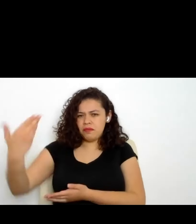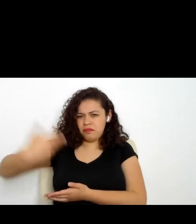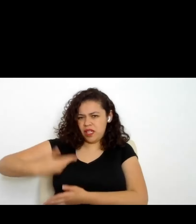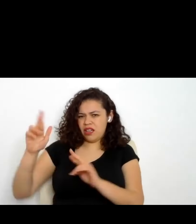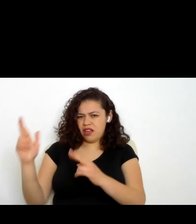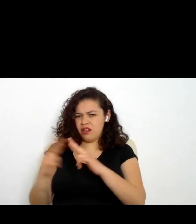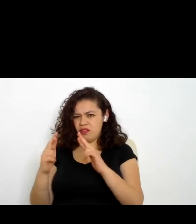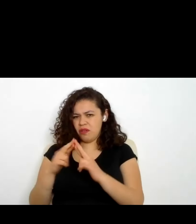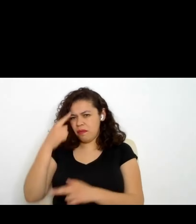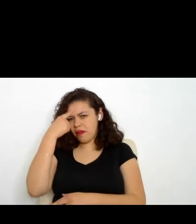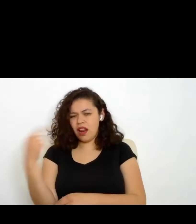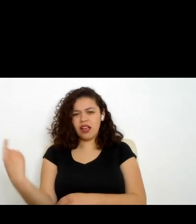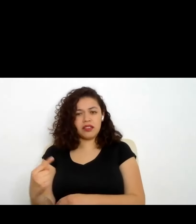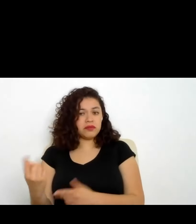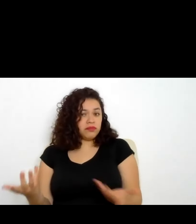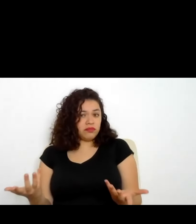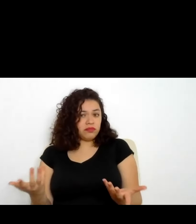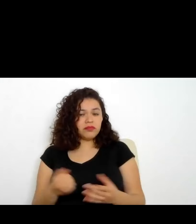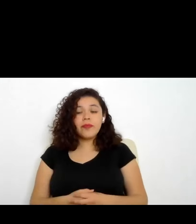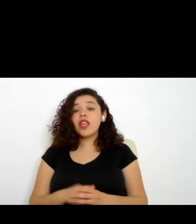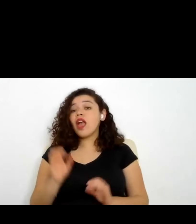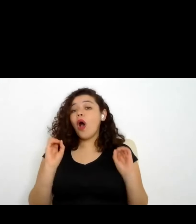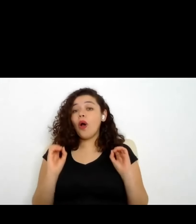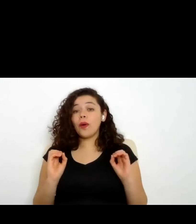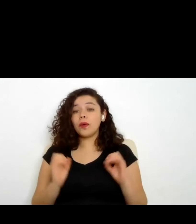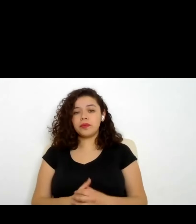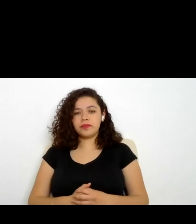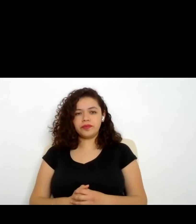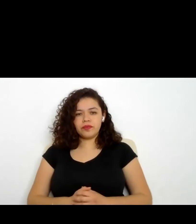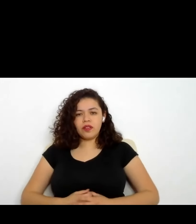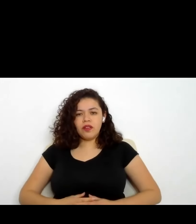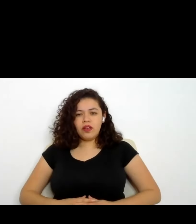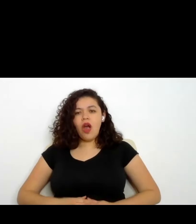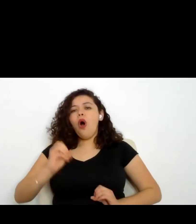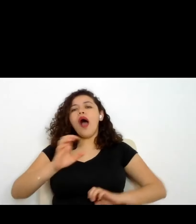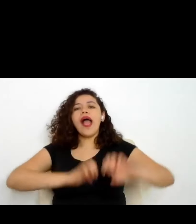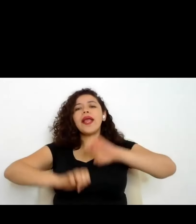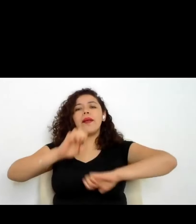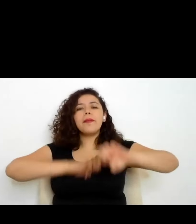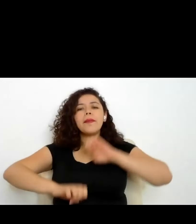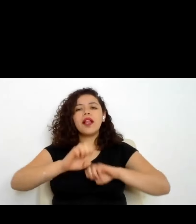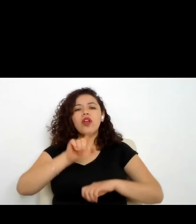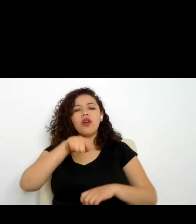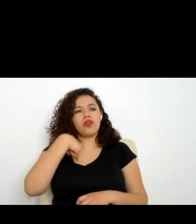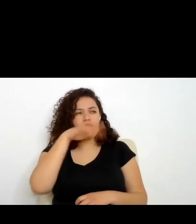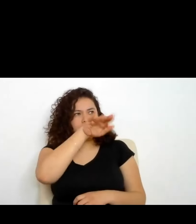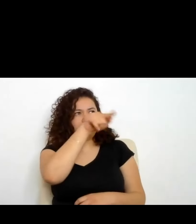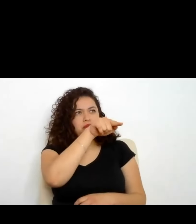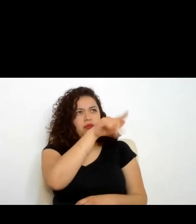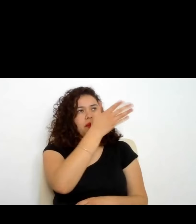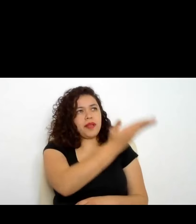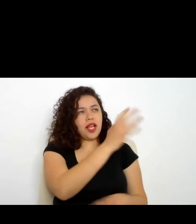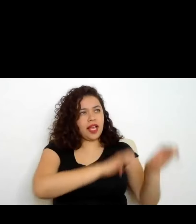religión? O, por ejemplo, no sé, en una solicitud de empleo que me pongan